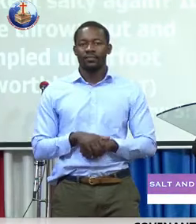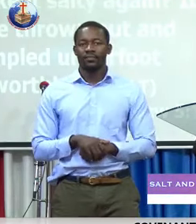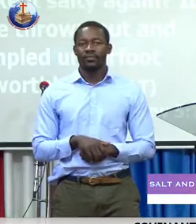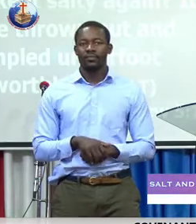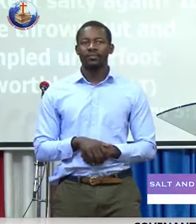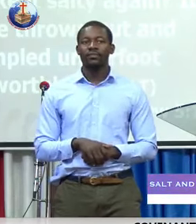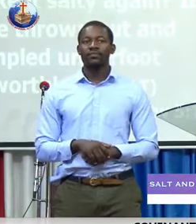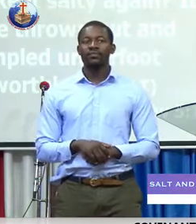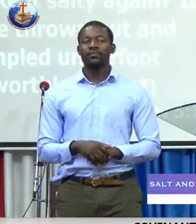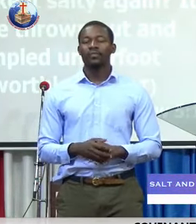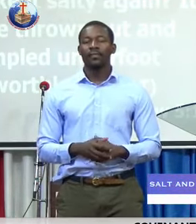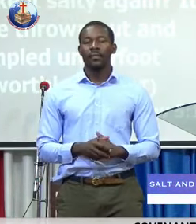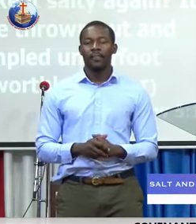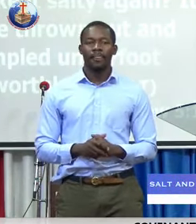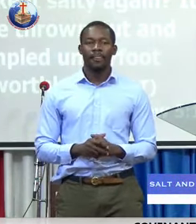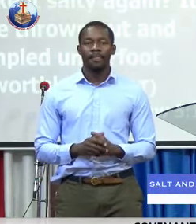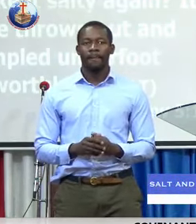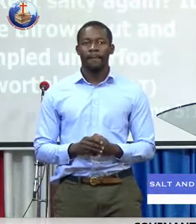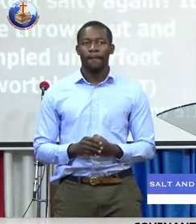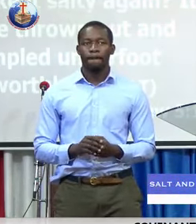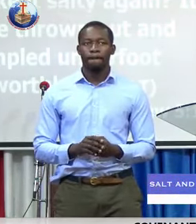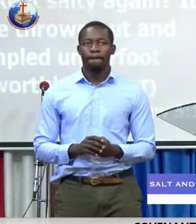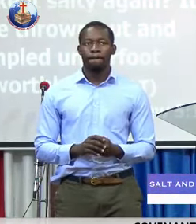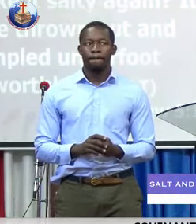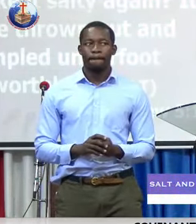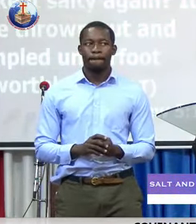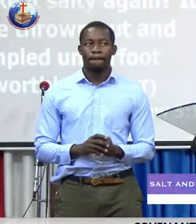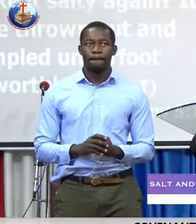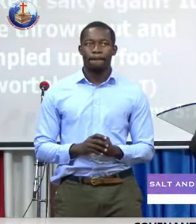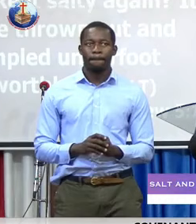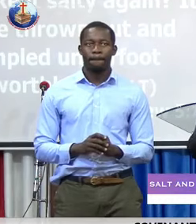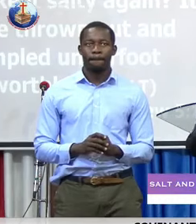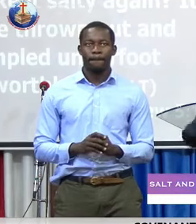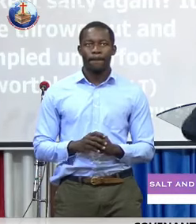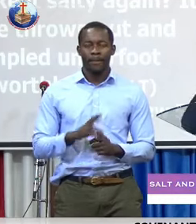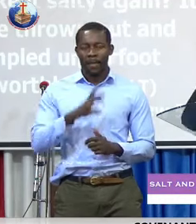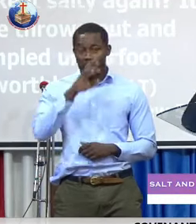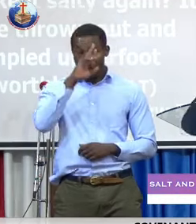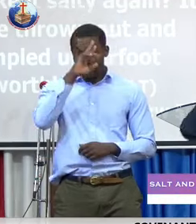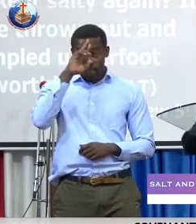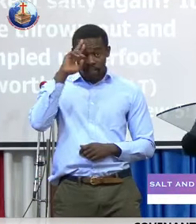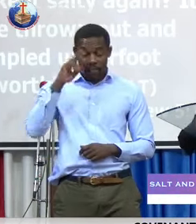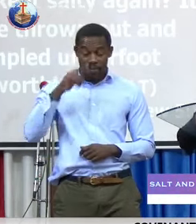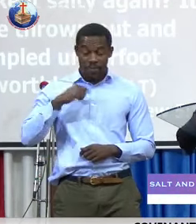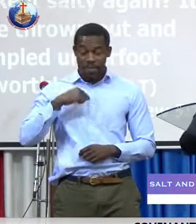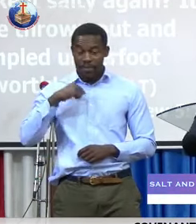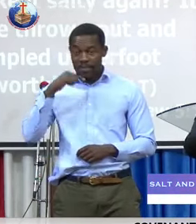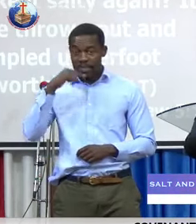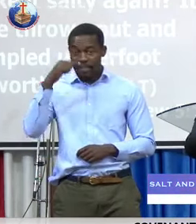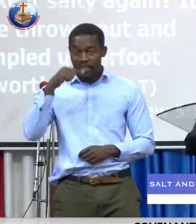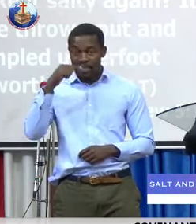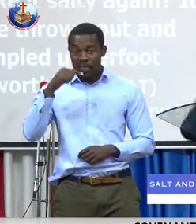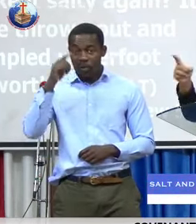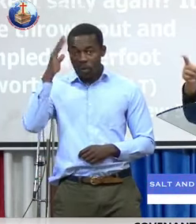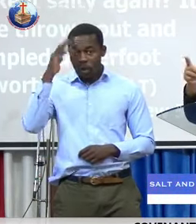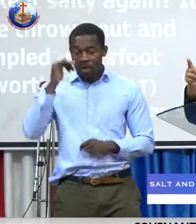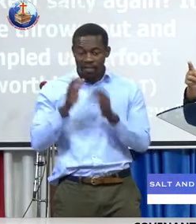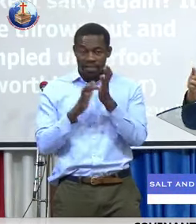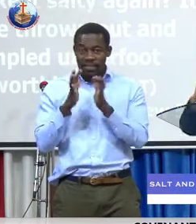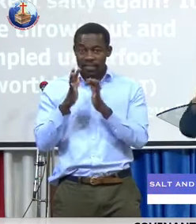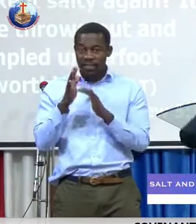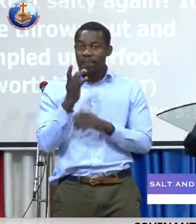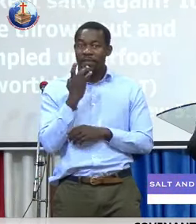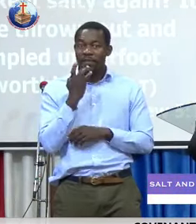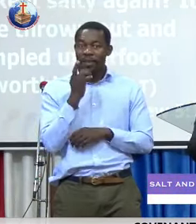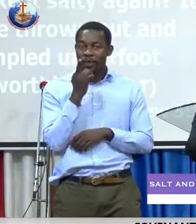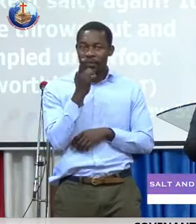hiyo ya kuwa katika chumvi, hali hiyo ya kuwa ni ya nuru. And the reason I am insisting that it is a state of being and not actions. Na